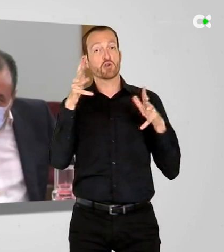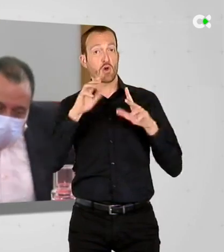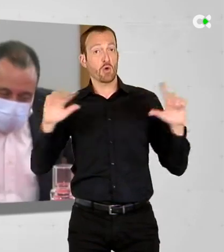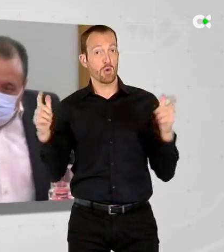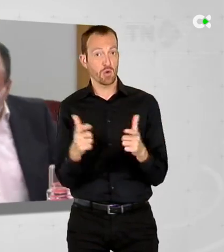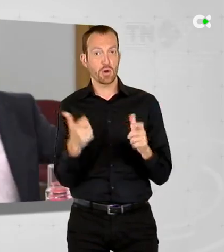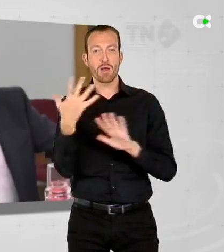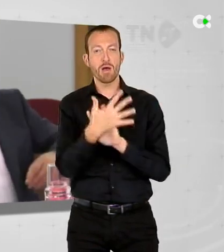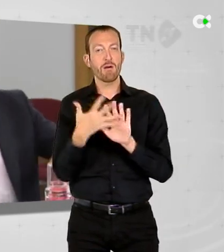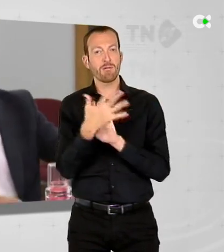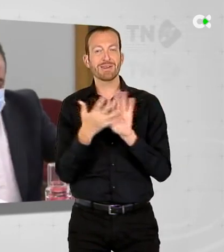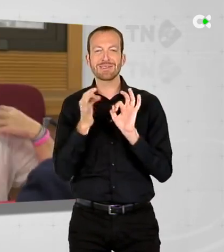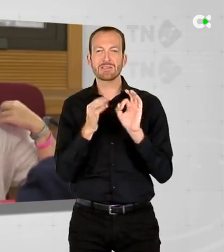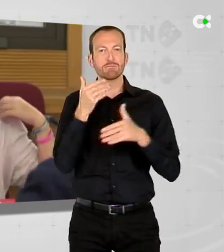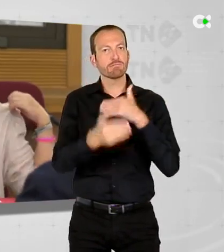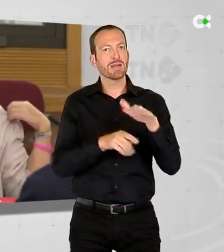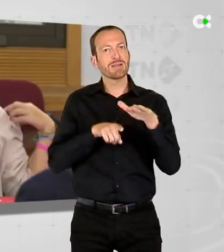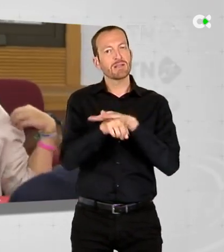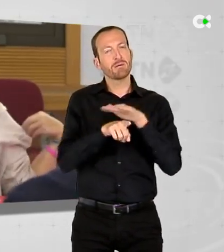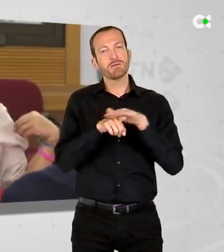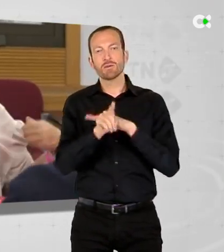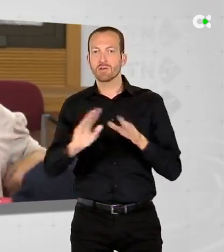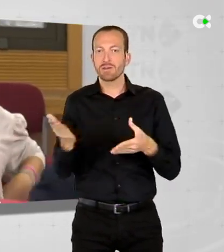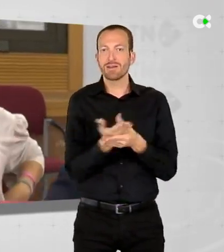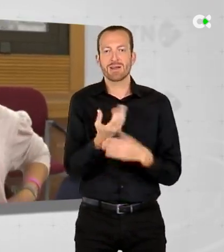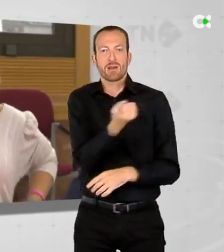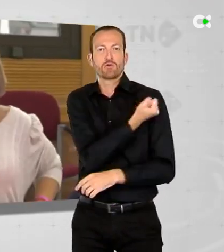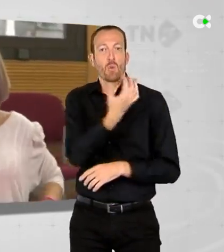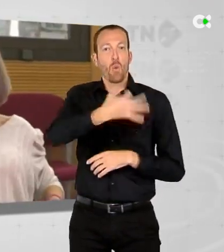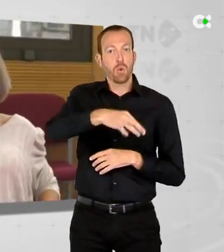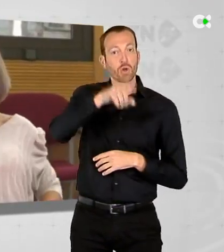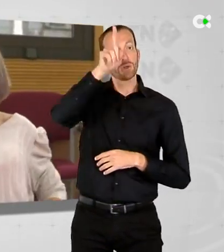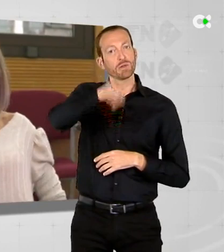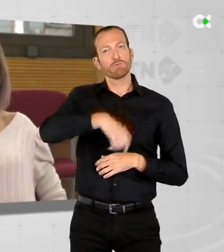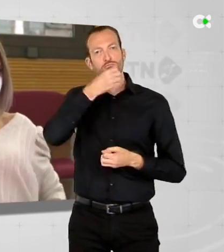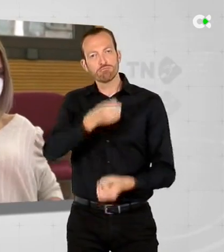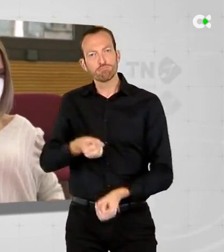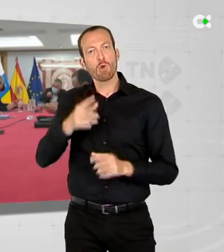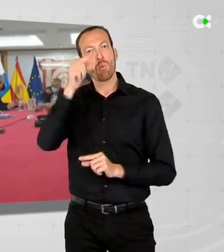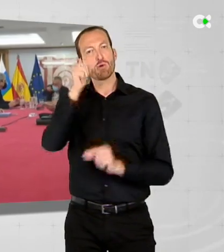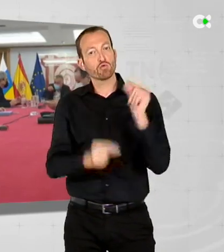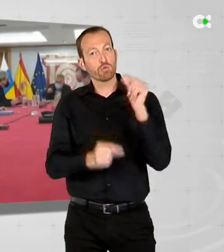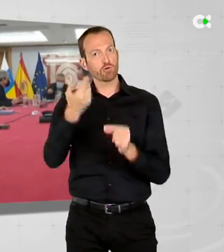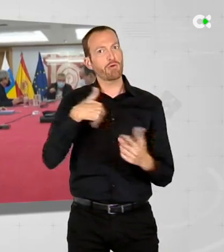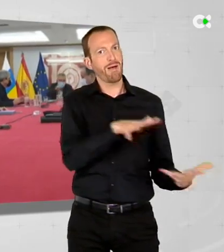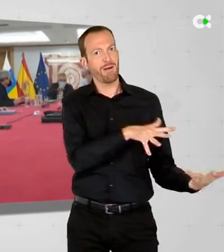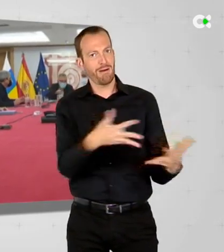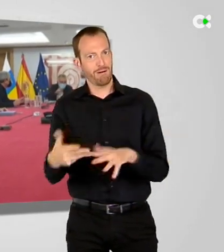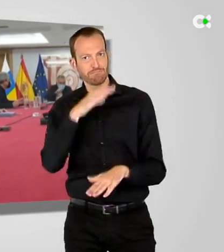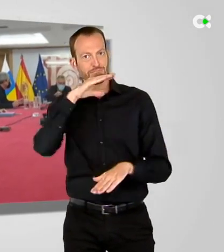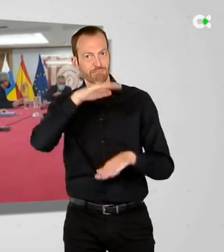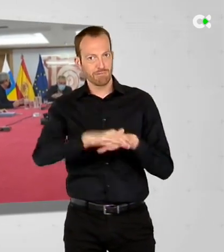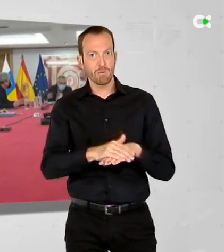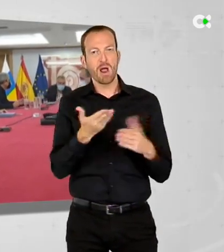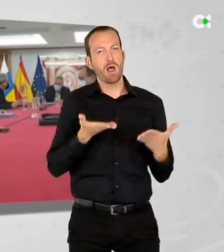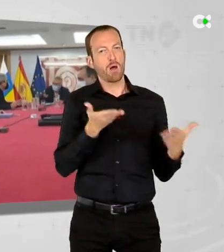los avances en la tramitación de los expedientes del registro único. Se dio cuenta además de las partidas presupuestarias que se han ejecutado para